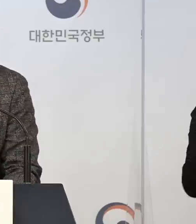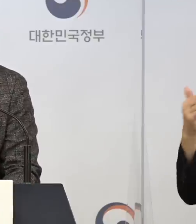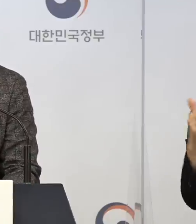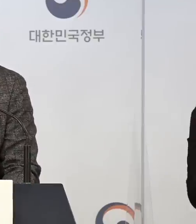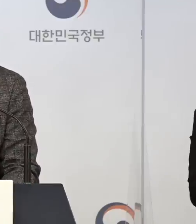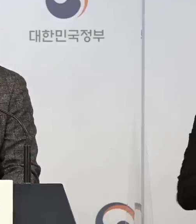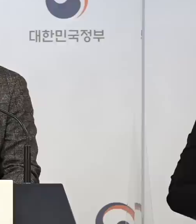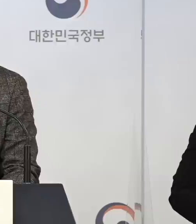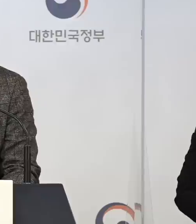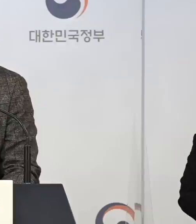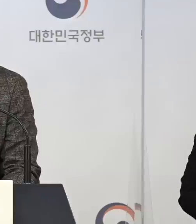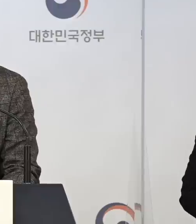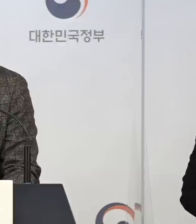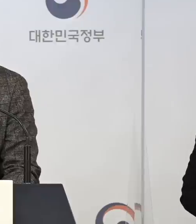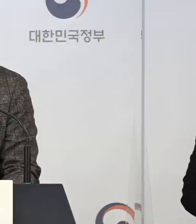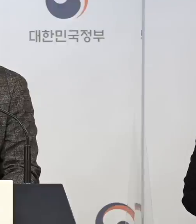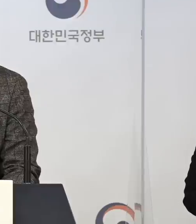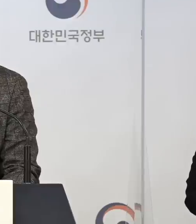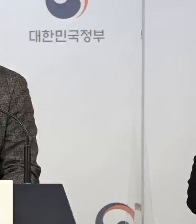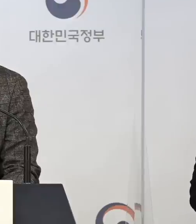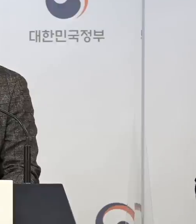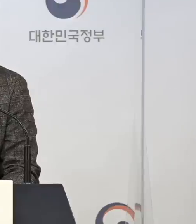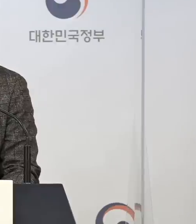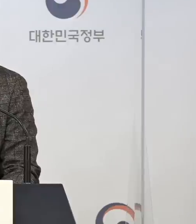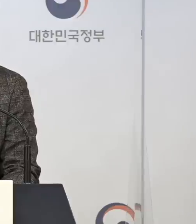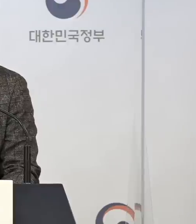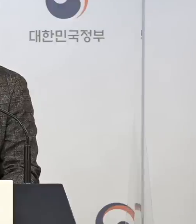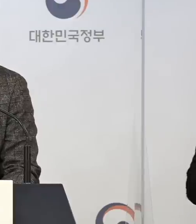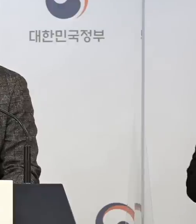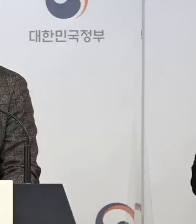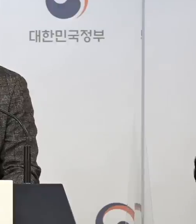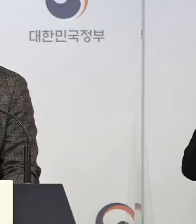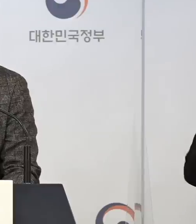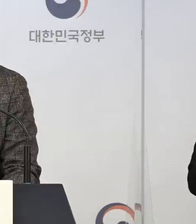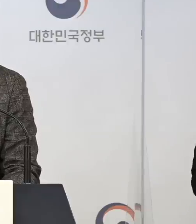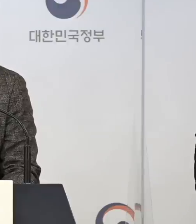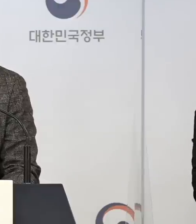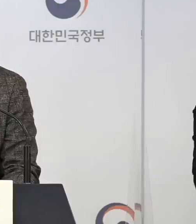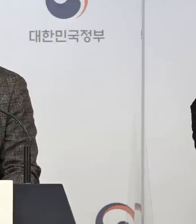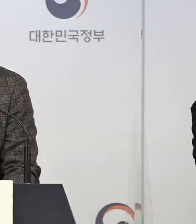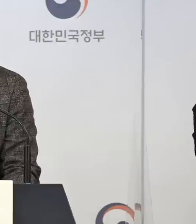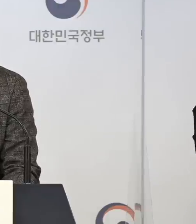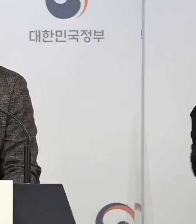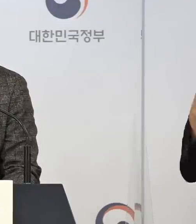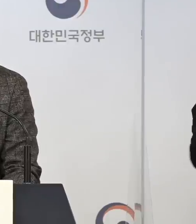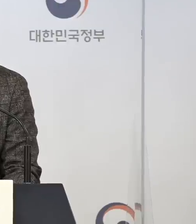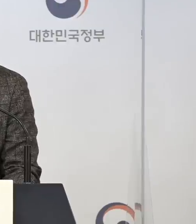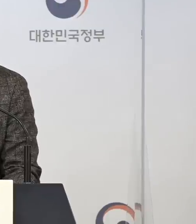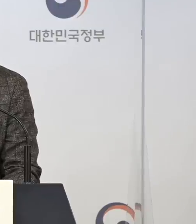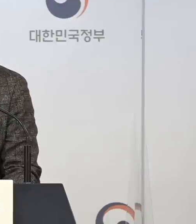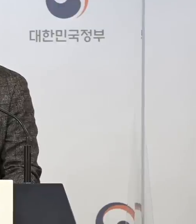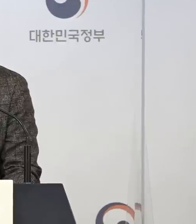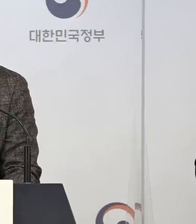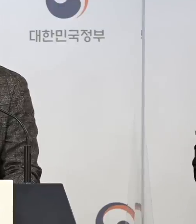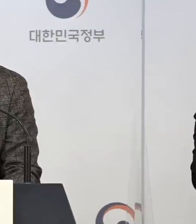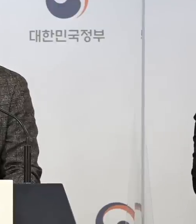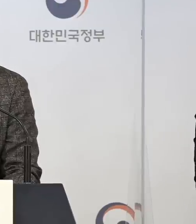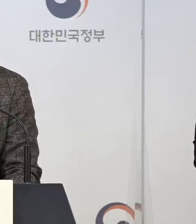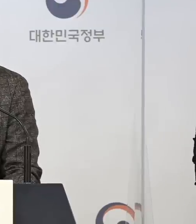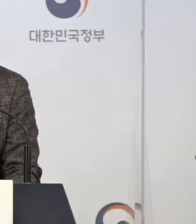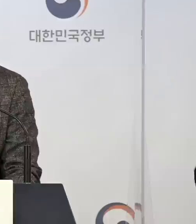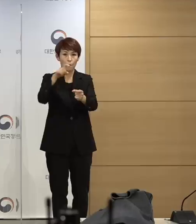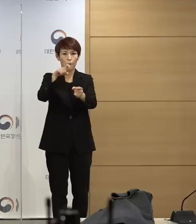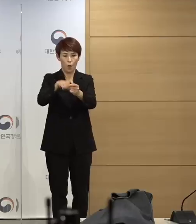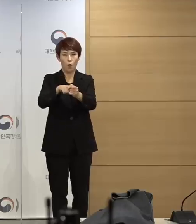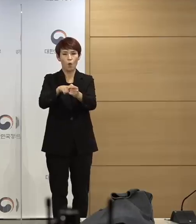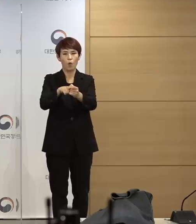기동은 다누리에 실린 추적기를 이용하여 다누리의 속도와 방향을 당초 설계한 전위 궤적으로 조정하기 위한